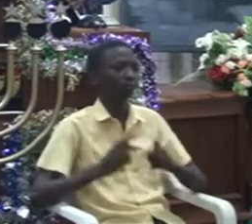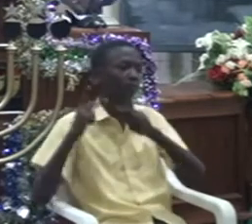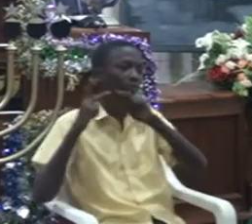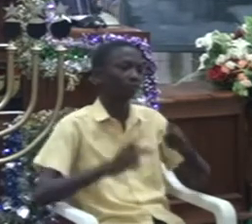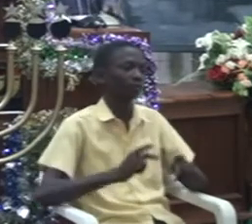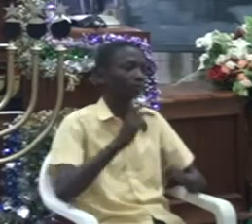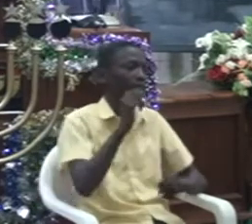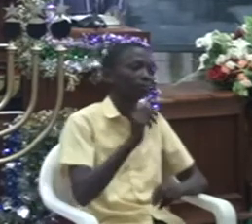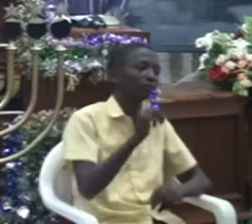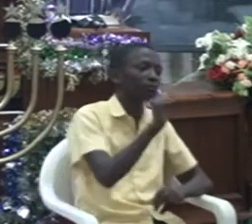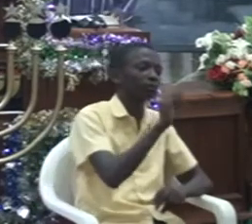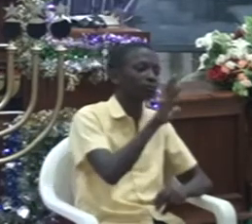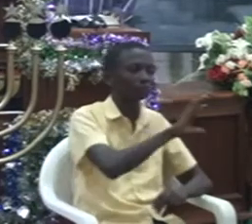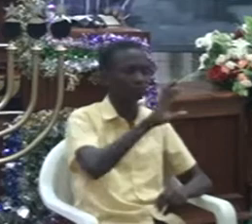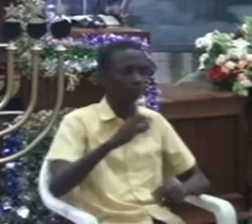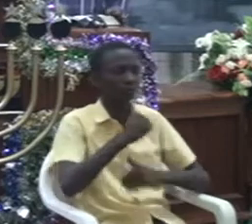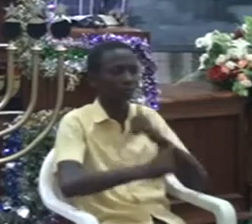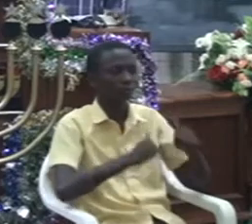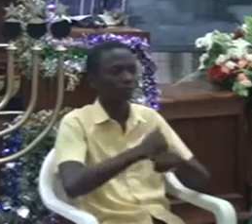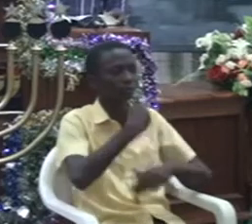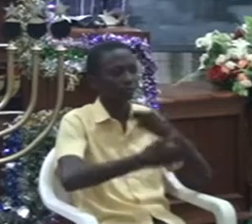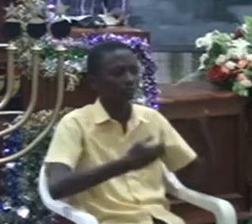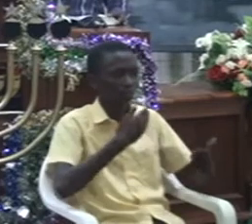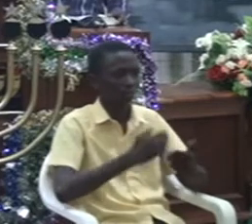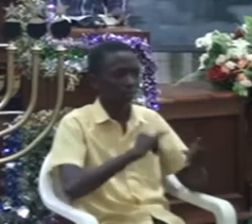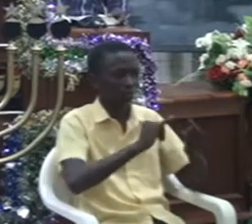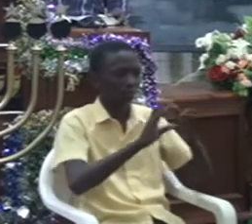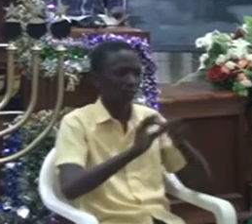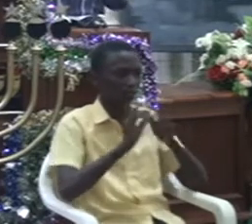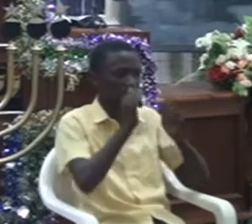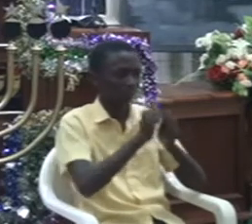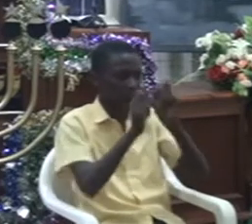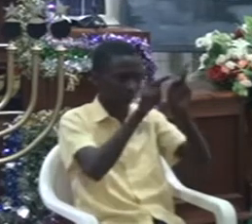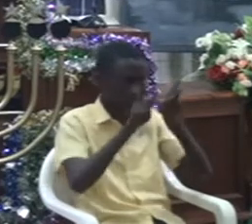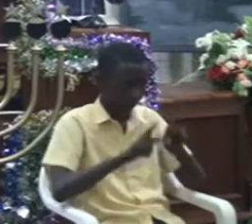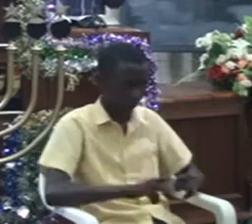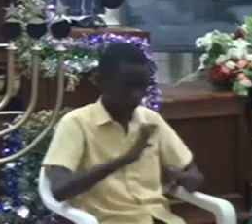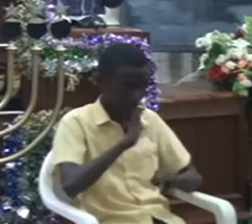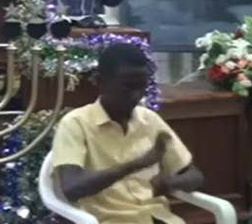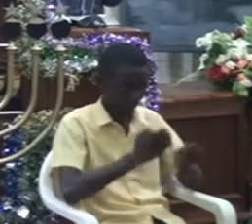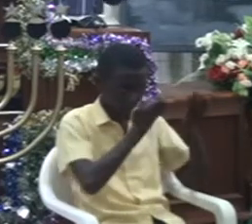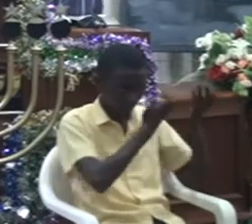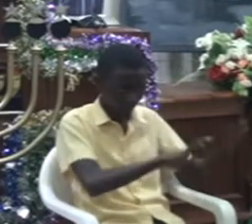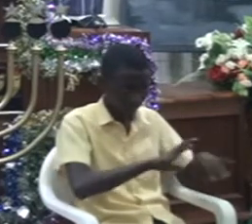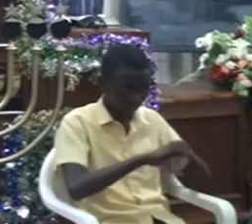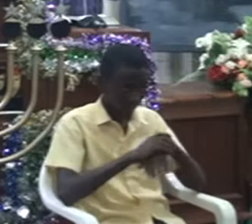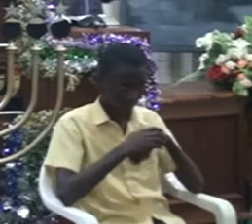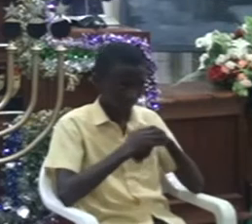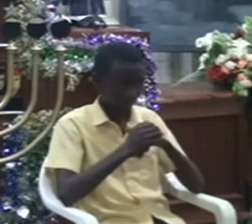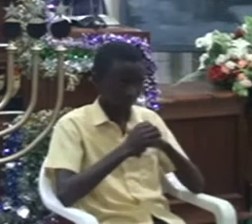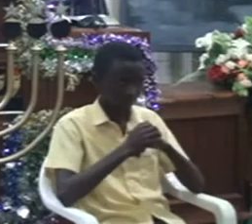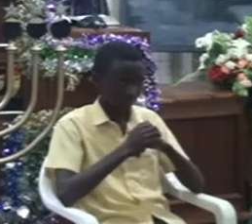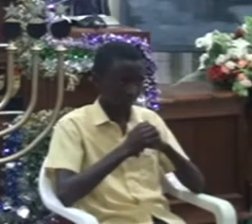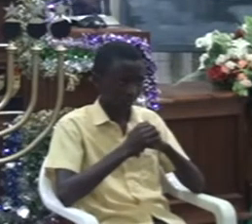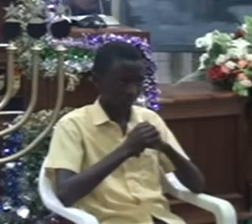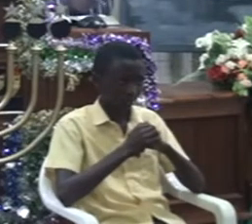ans riche tous la fin de chacun c'est la mort. Hata kama unaishi miaka 100 uko masikini na mwingine anaishi